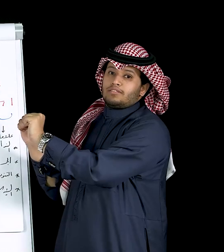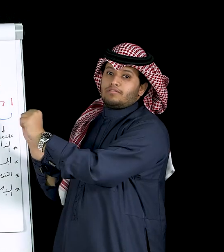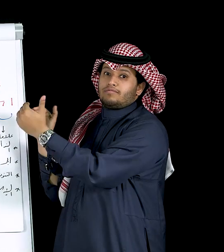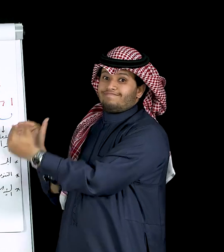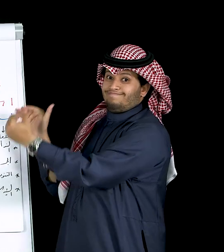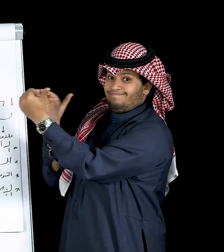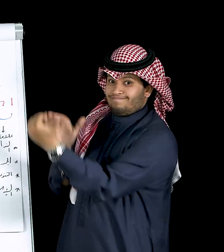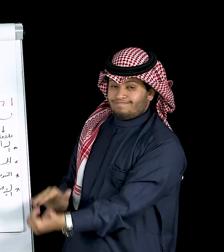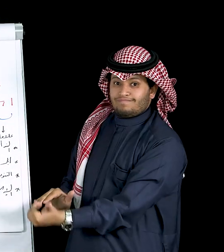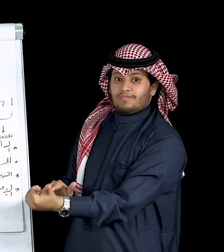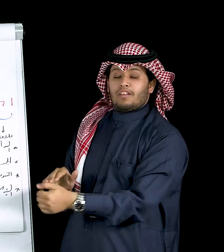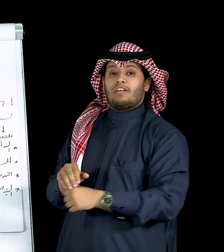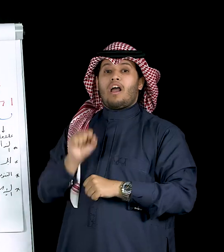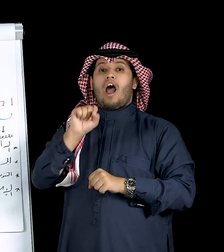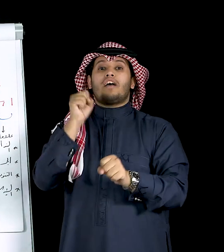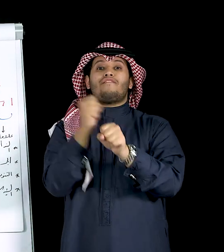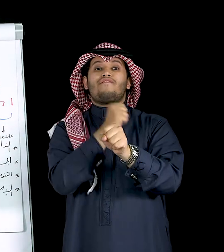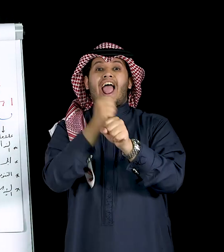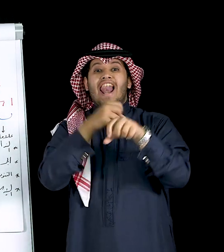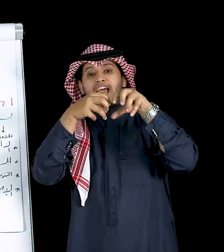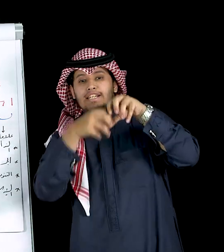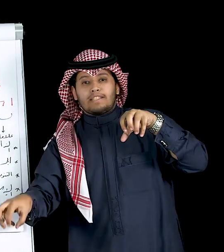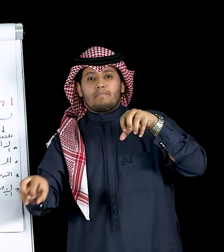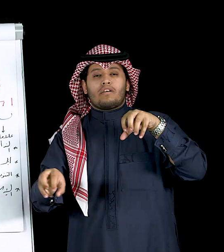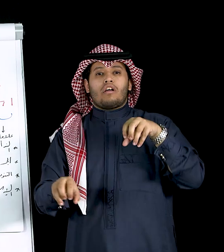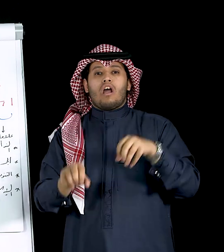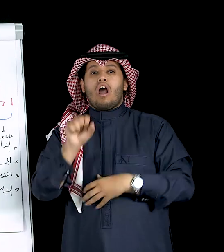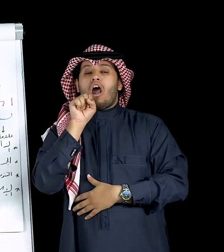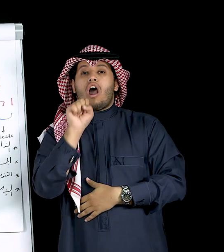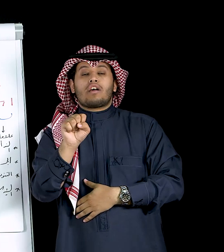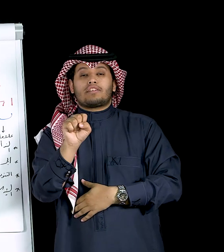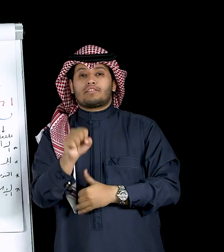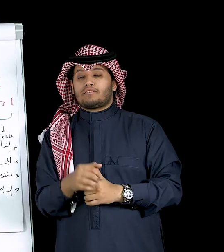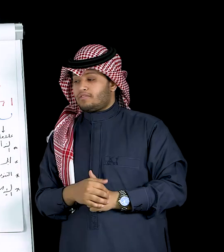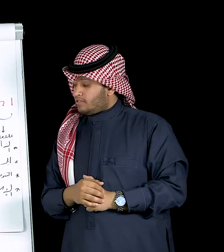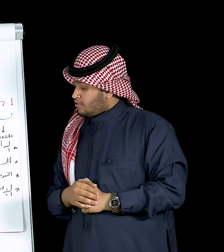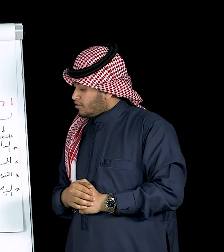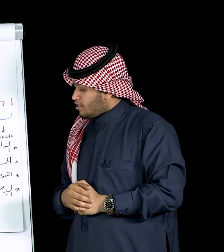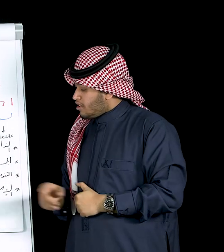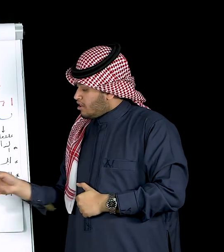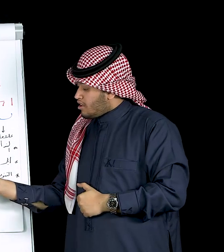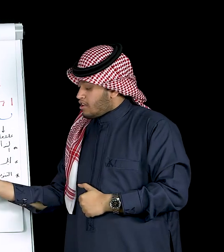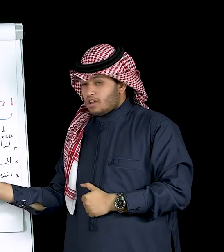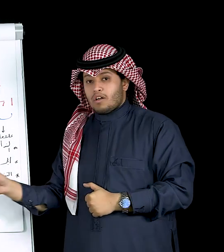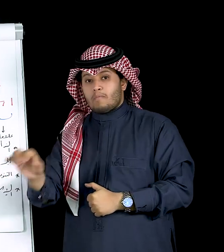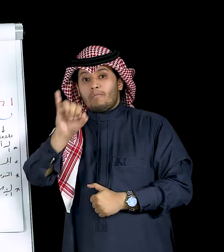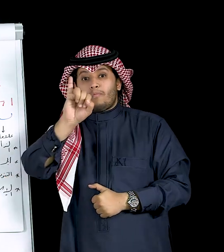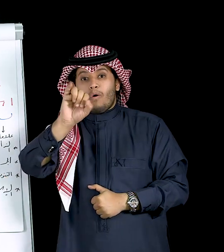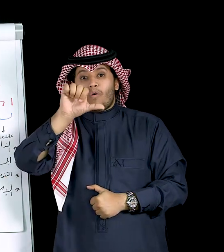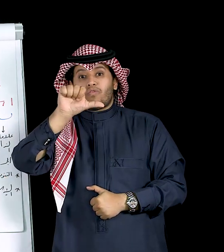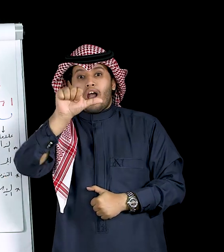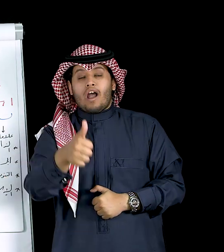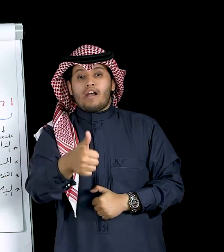ننتقل للقسم الثاني من أقسام الفعل، وهو القسم فعل المضارع، حيث